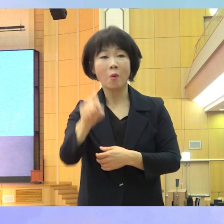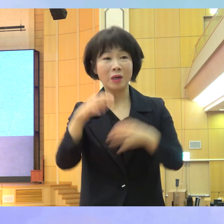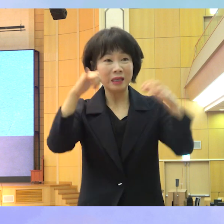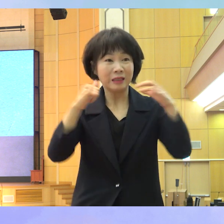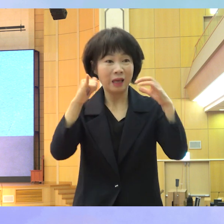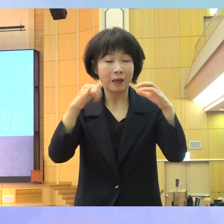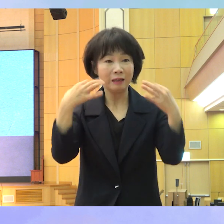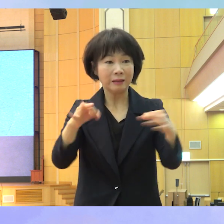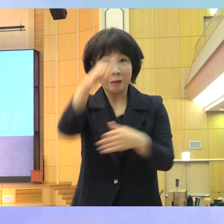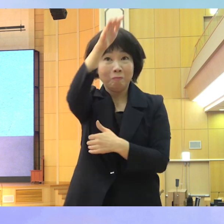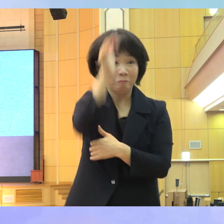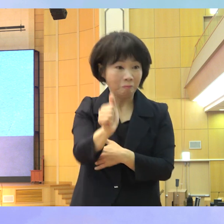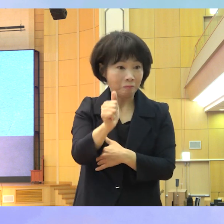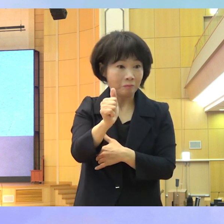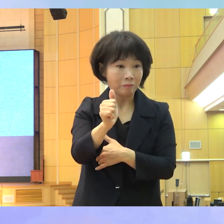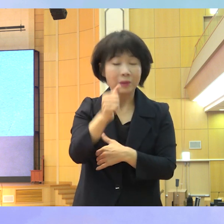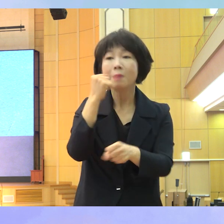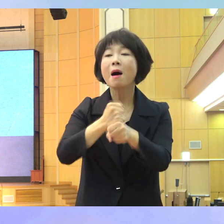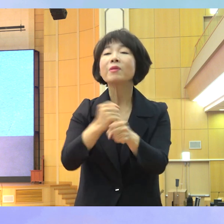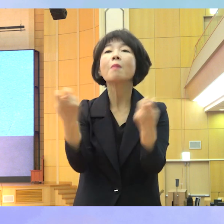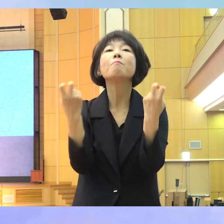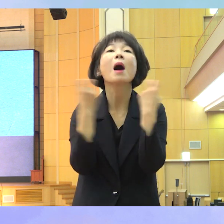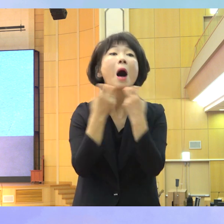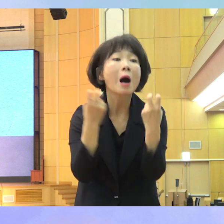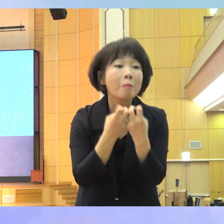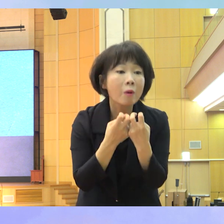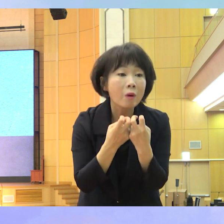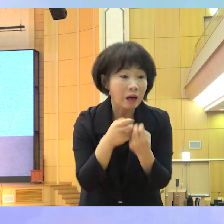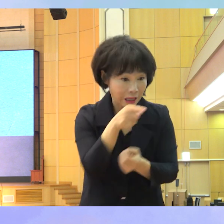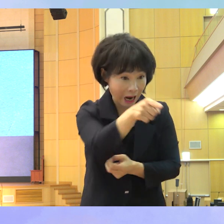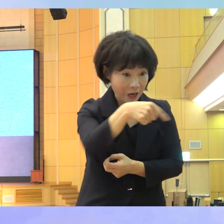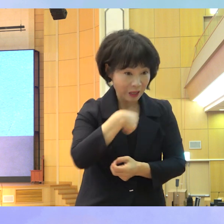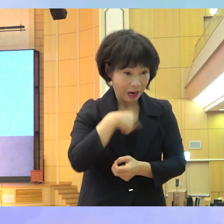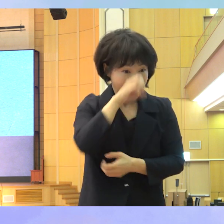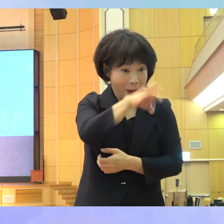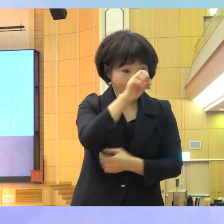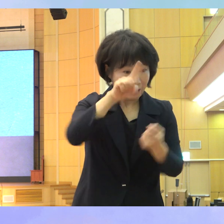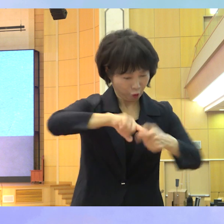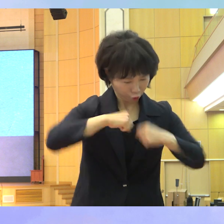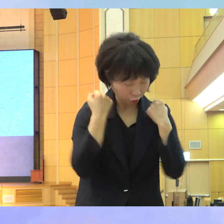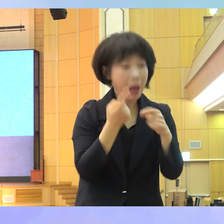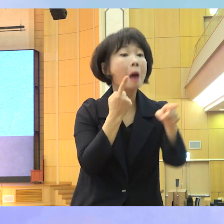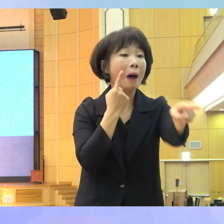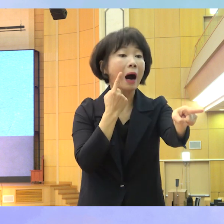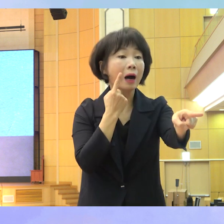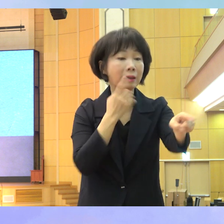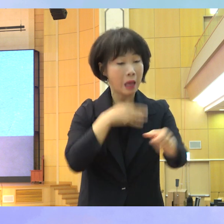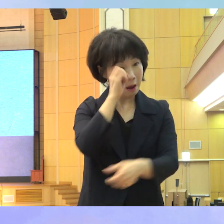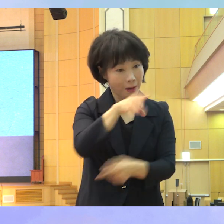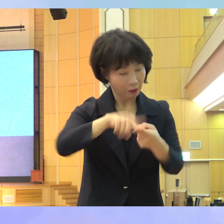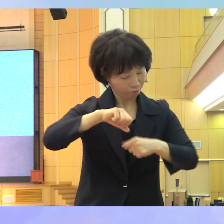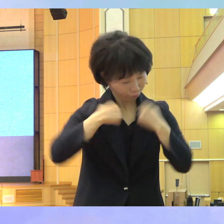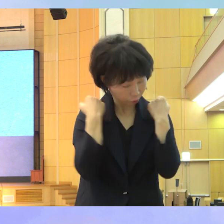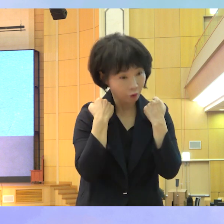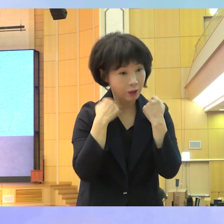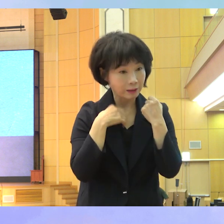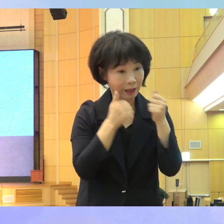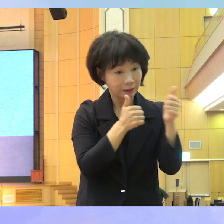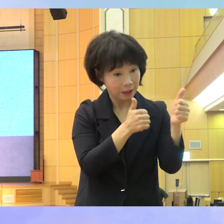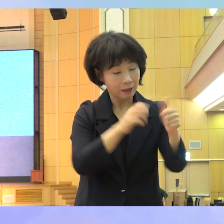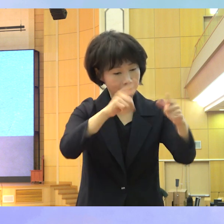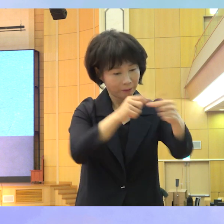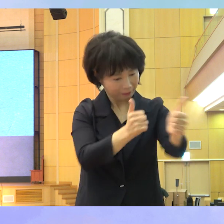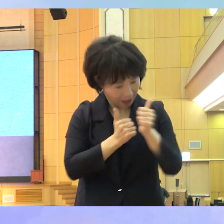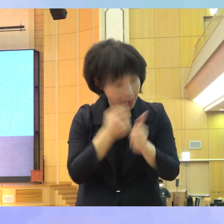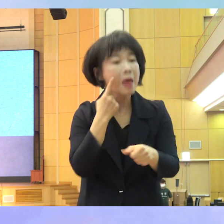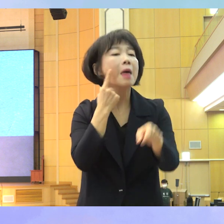아들한테 이 아비가 이렇게 얘기합니다. 내가 시키는 대로만 해. 그리고 너는 그냥 그렇게 따라하기만 하면 돼